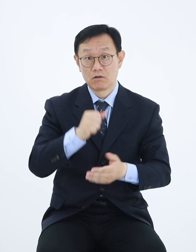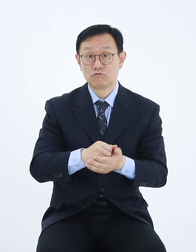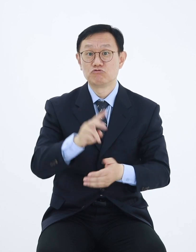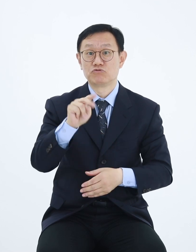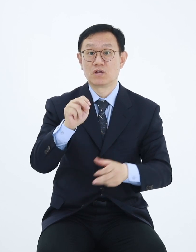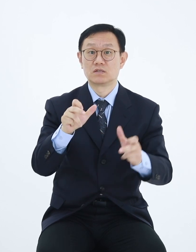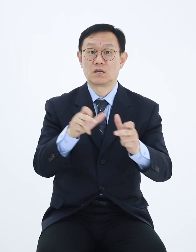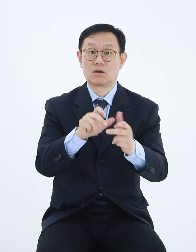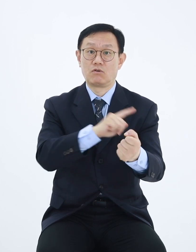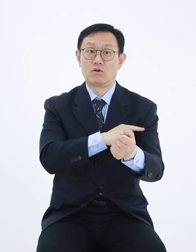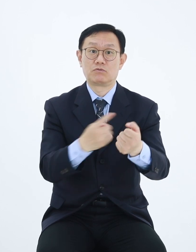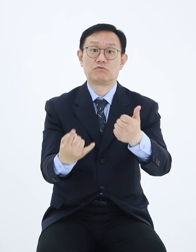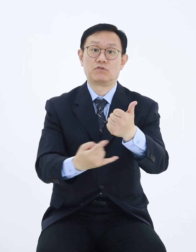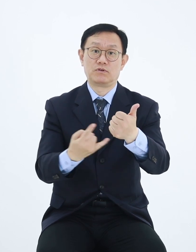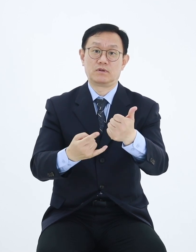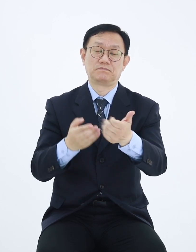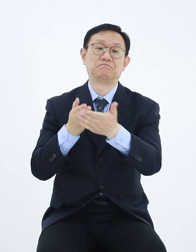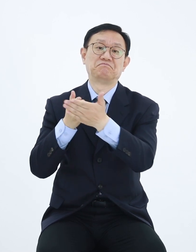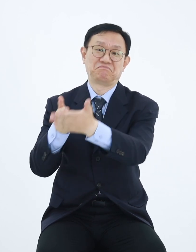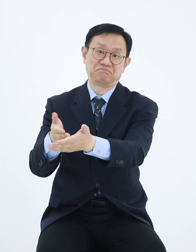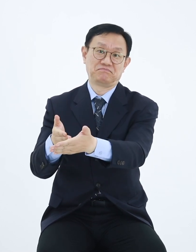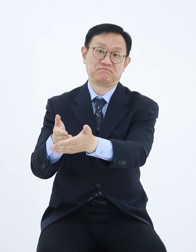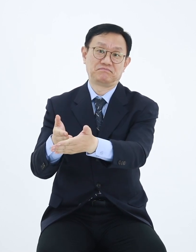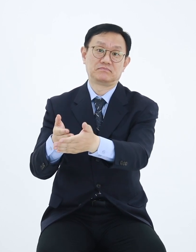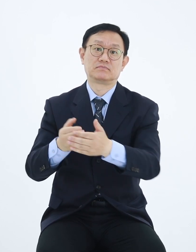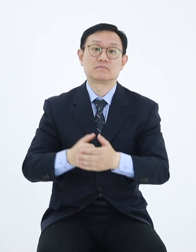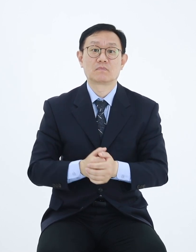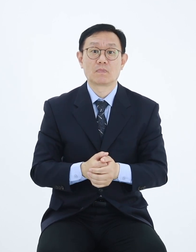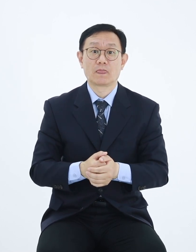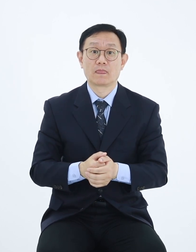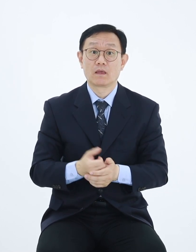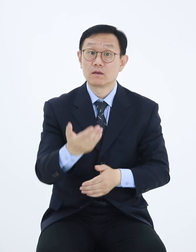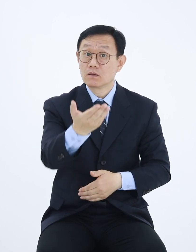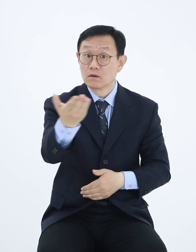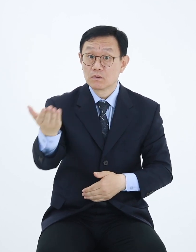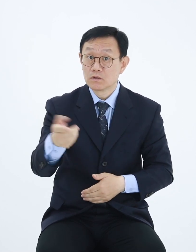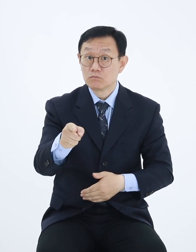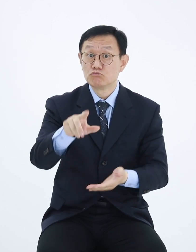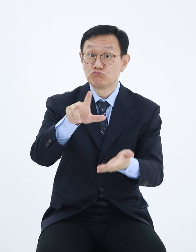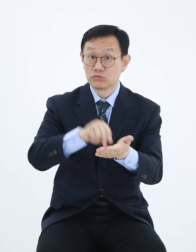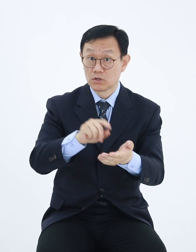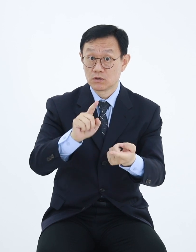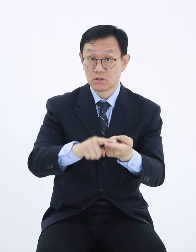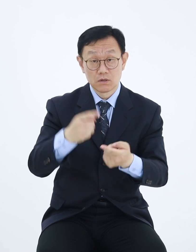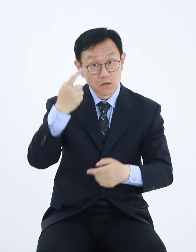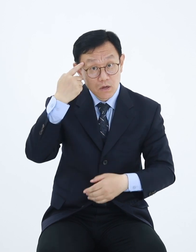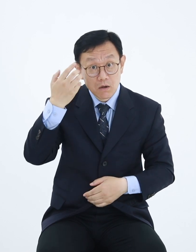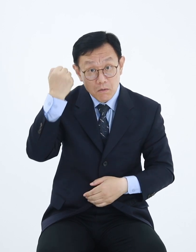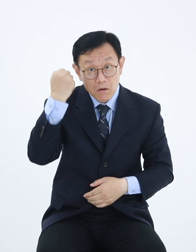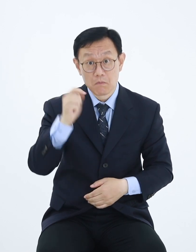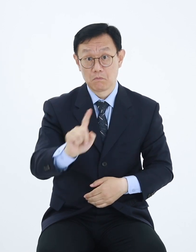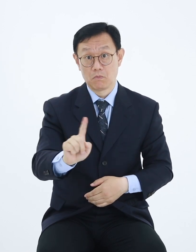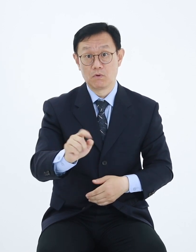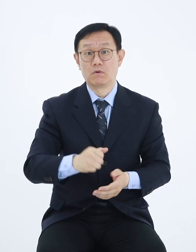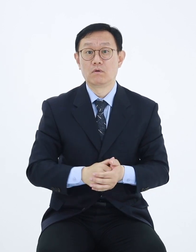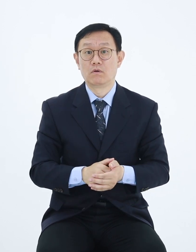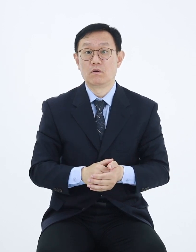장애인 권리위원회의 진정을 넣었습니다 여러분은이 문제에 대해 어떻게 생각하시나요 법원의